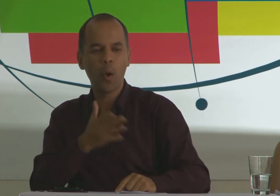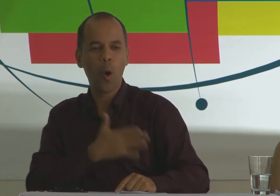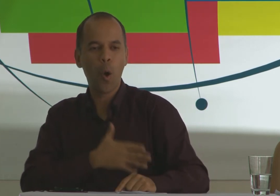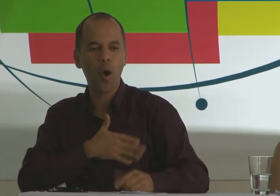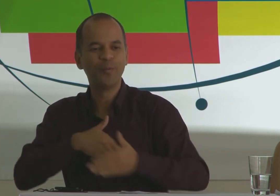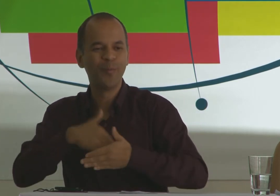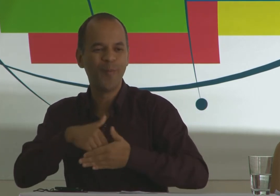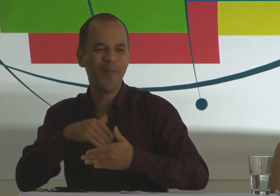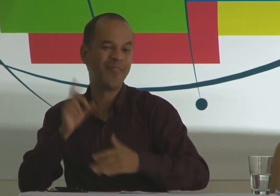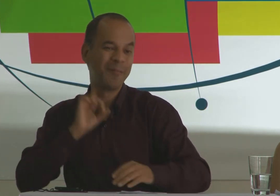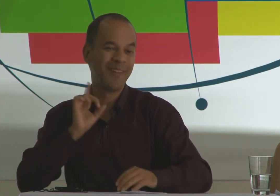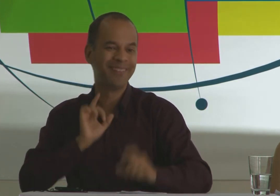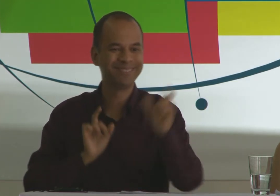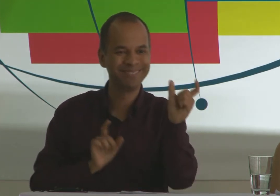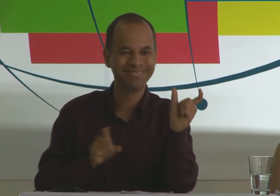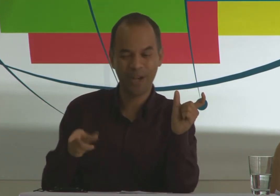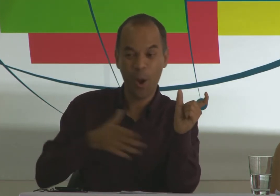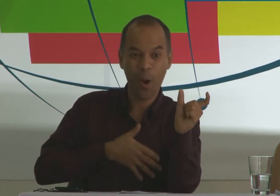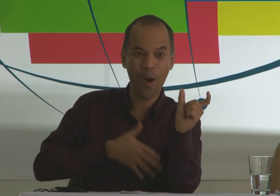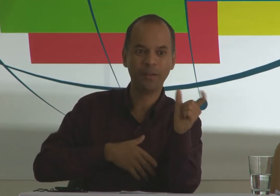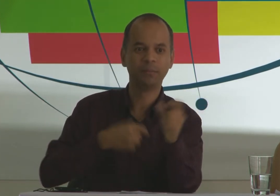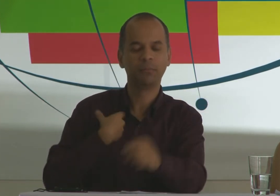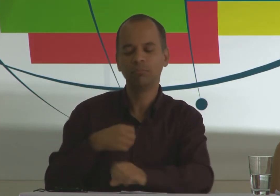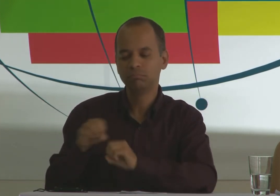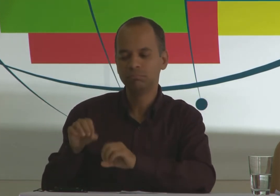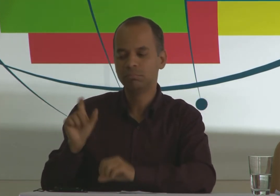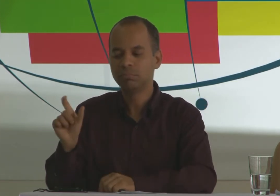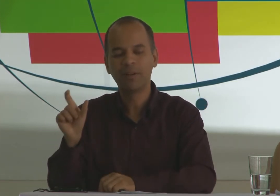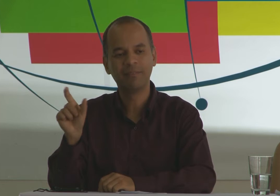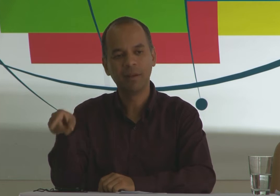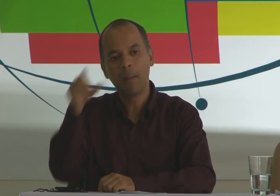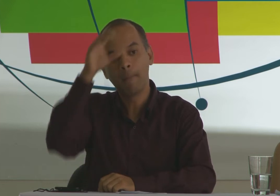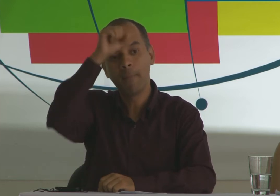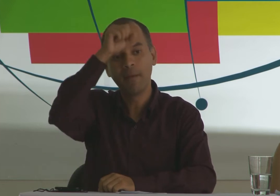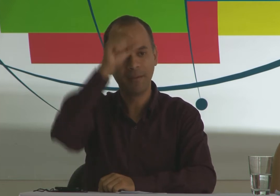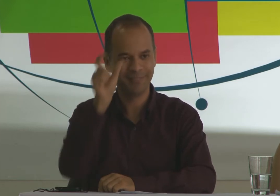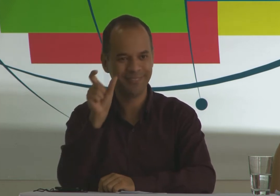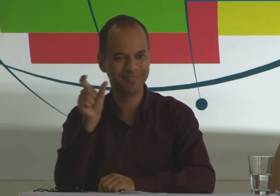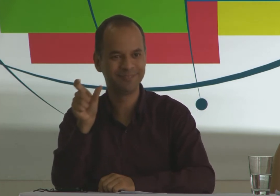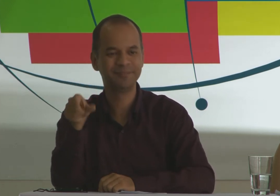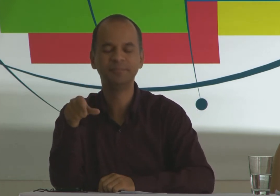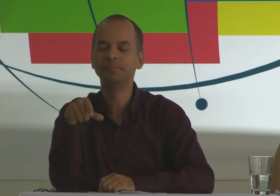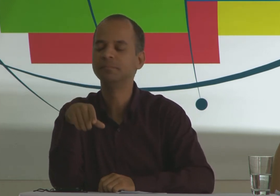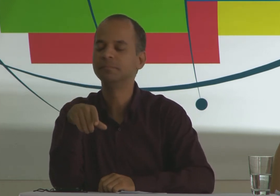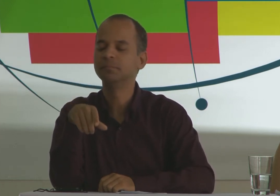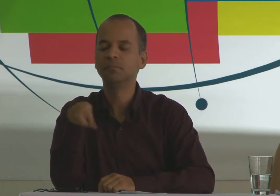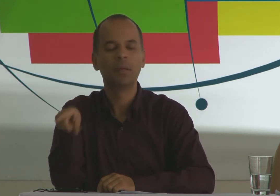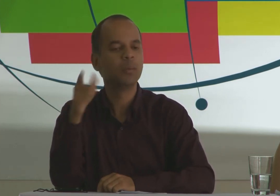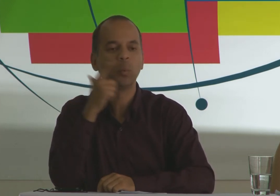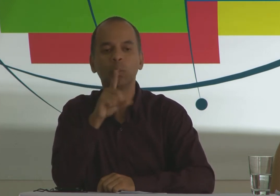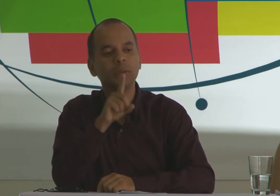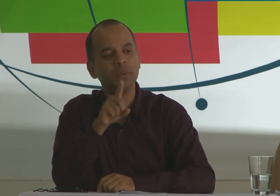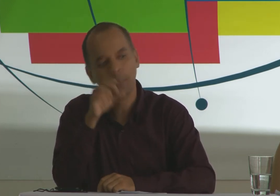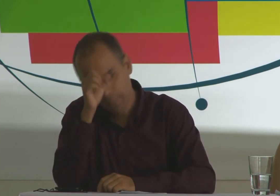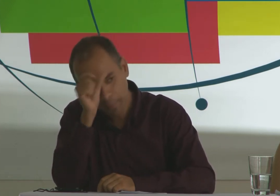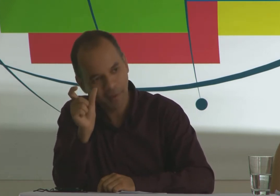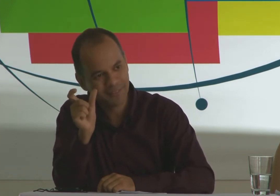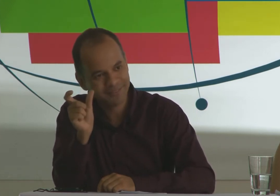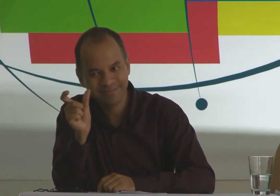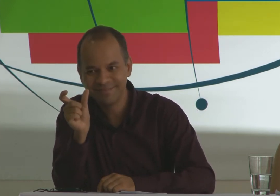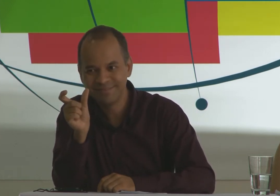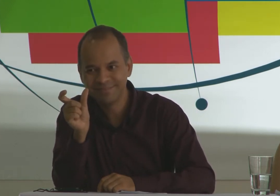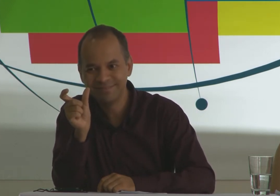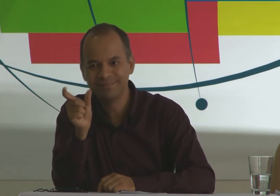por exemplo, de palavras, times de futebol, para tentar aproximar alguma coisa que fosse no contexto de vida deles, por exemplo. Então,